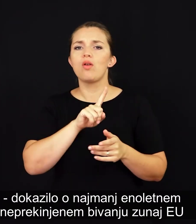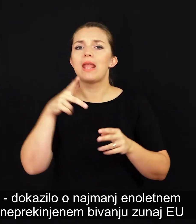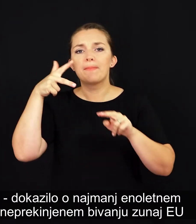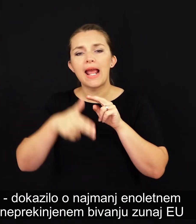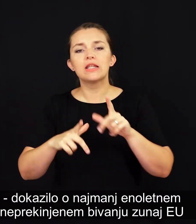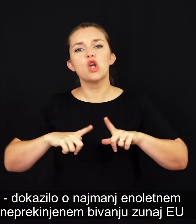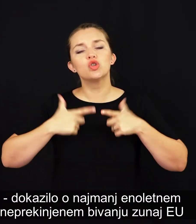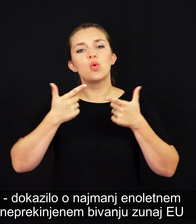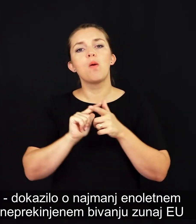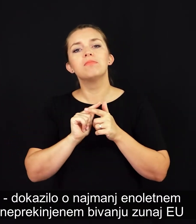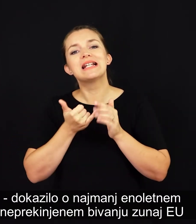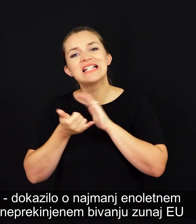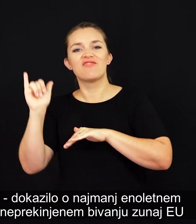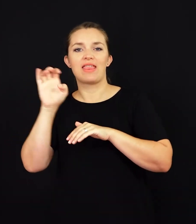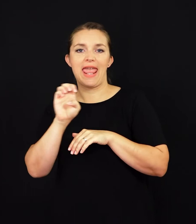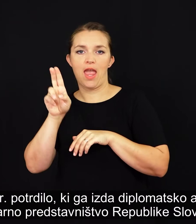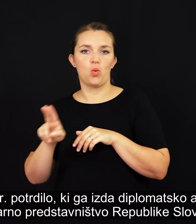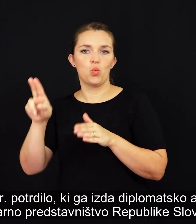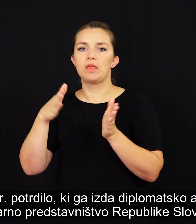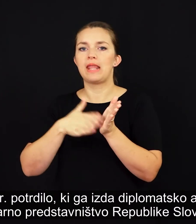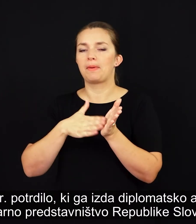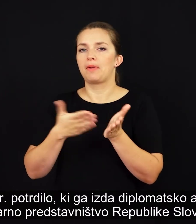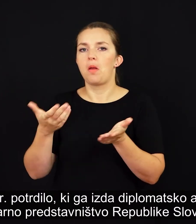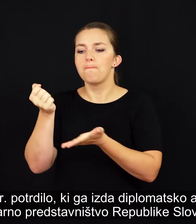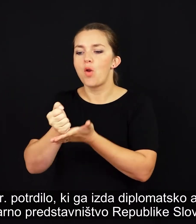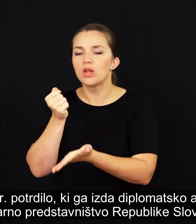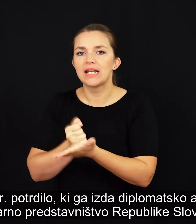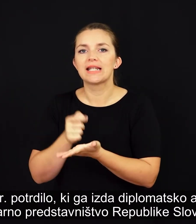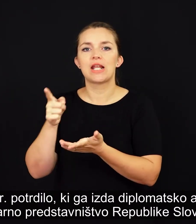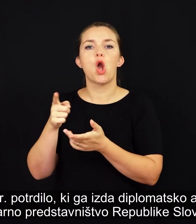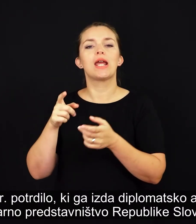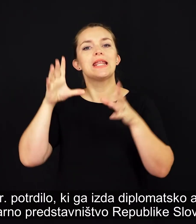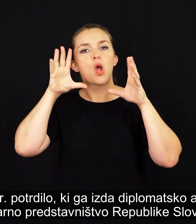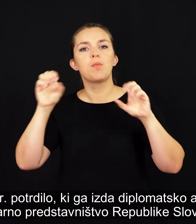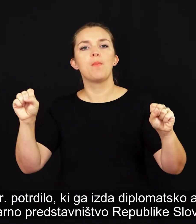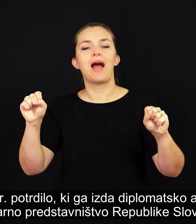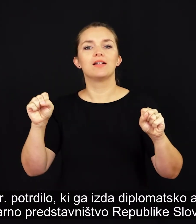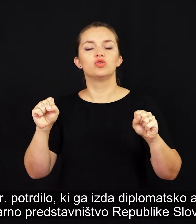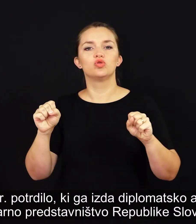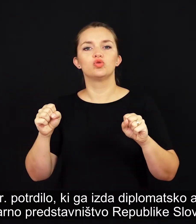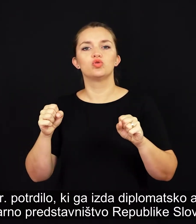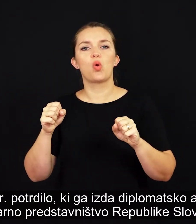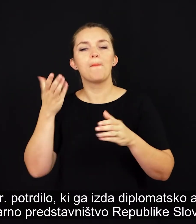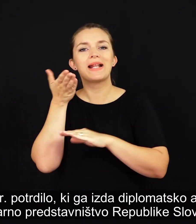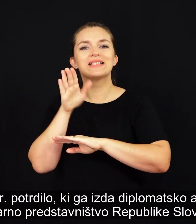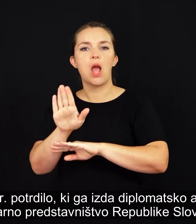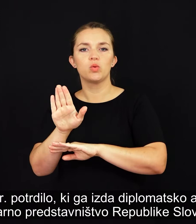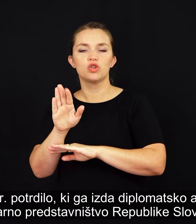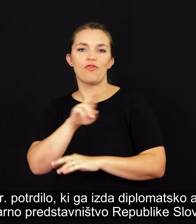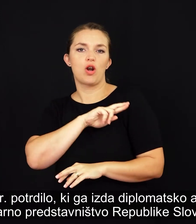bivanju zunaj EU, na primer potrdilo, ki ga izda diplomatsko ali konzularno predstavništvo Republike